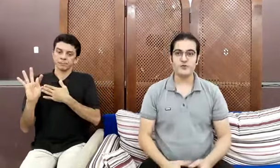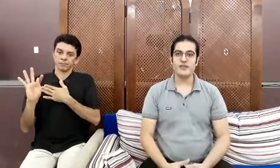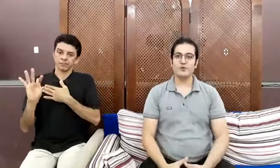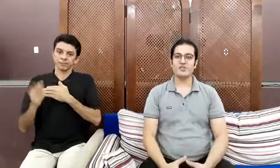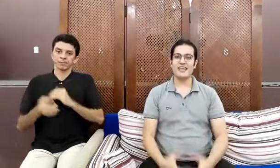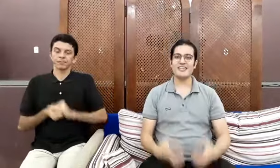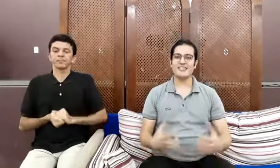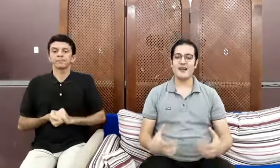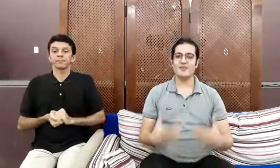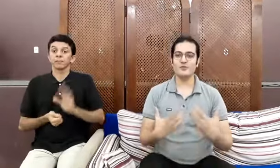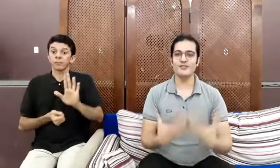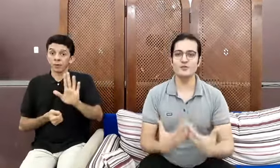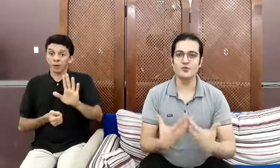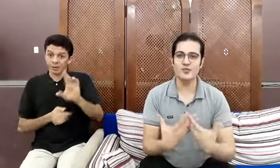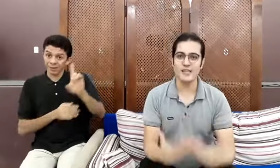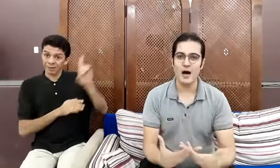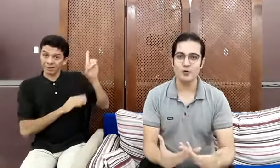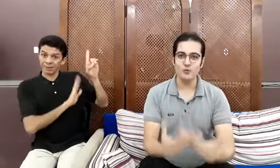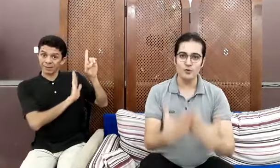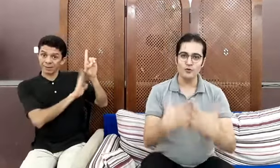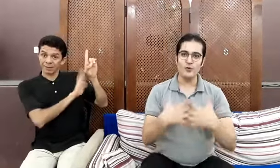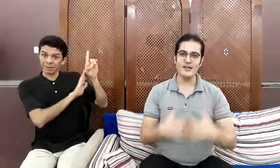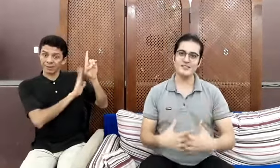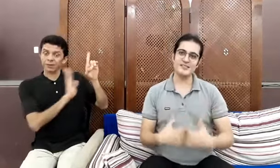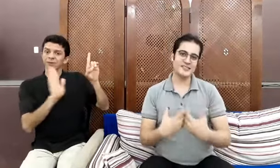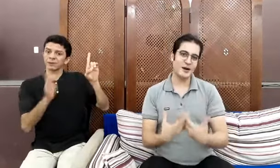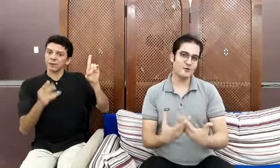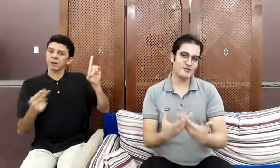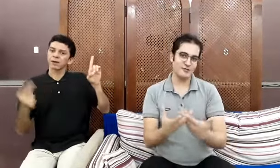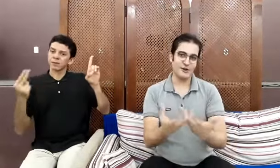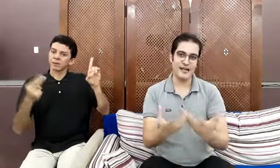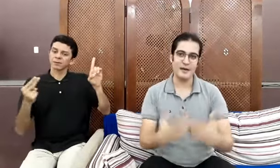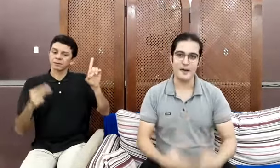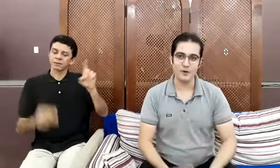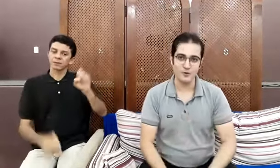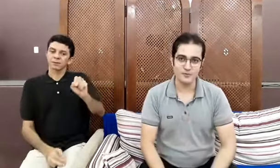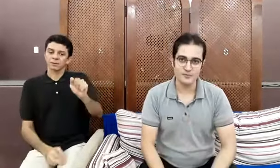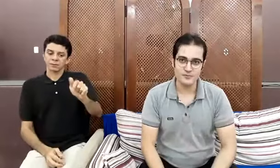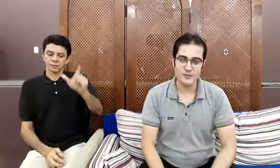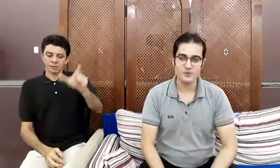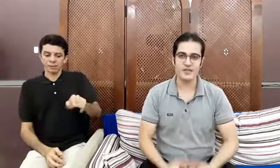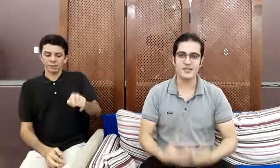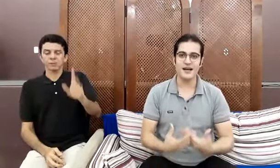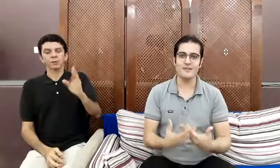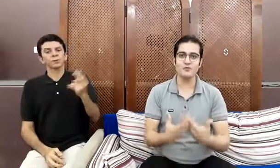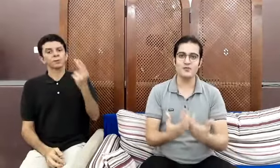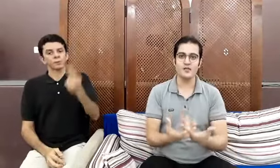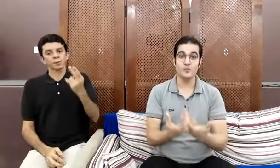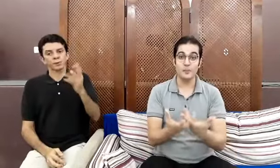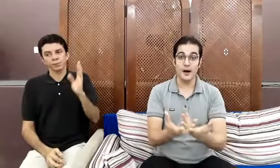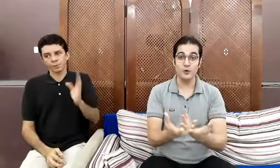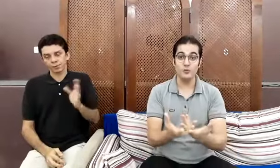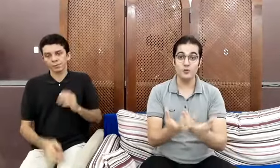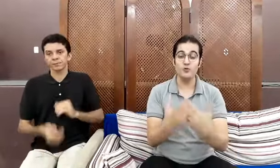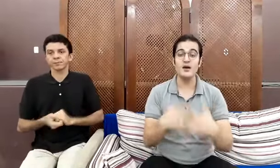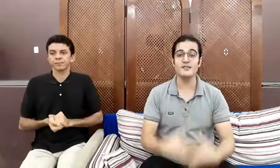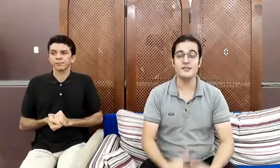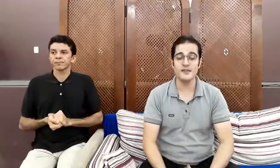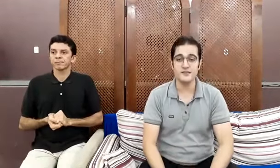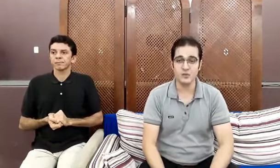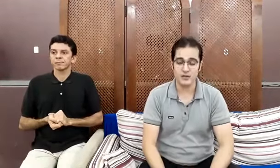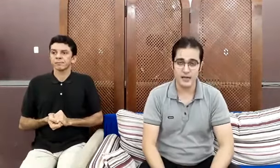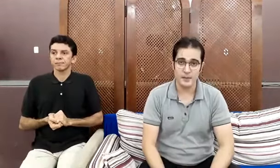Irmãos, Deus já estava usando Saulo muito antes de Saulo se tornar Paulo. Deus já estava usando Paulo muito